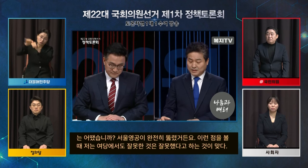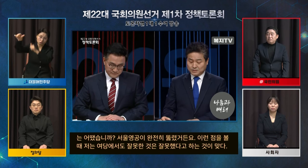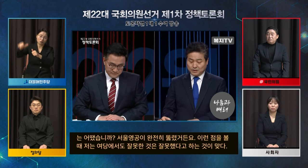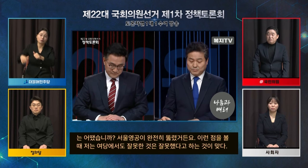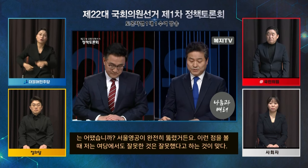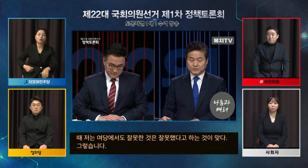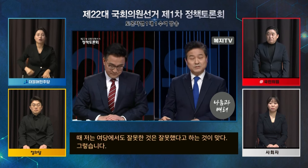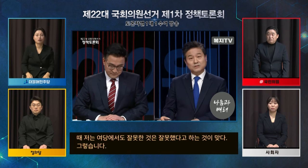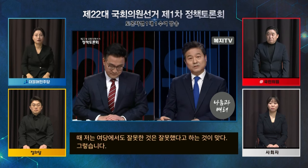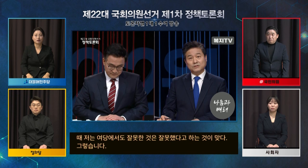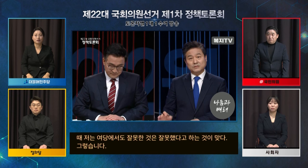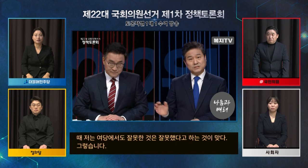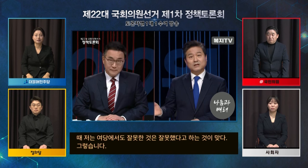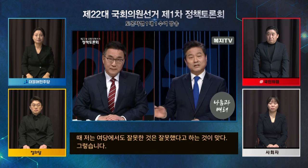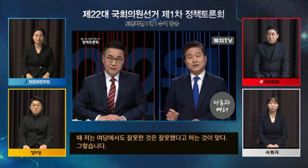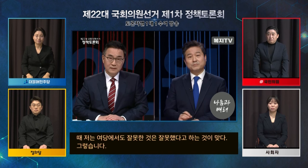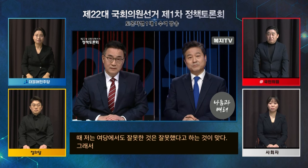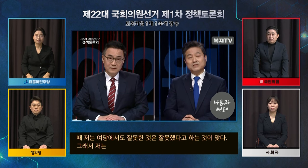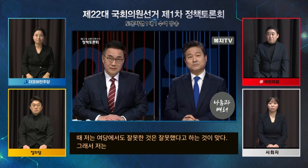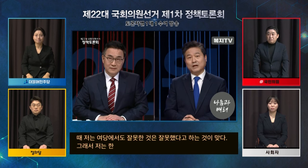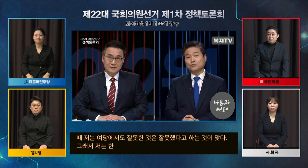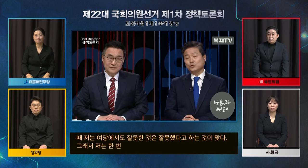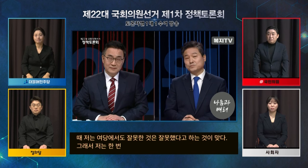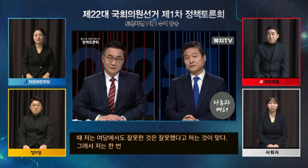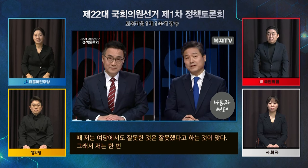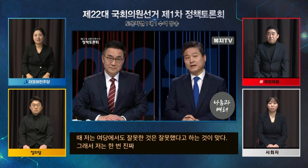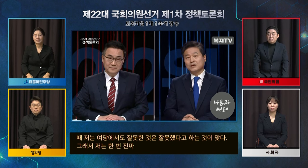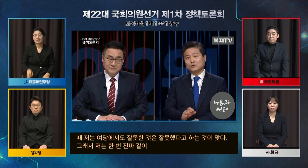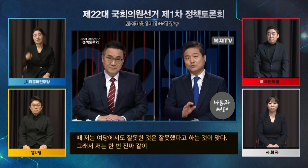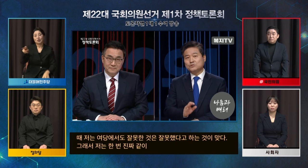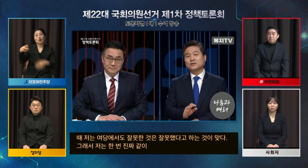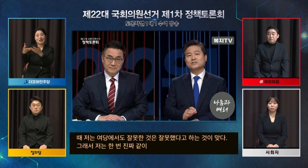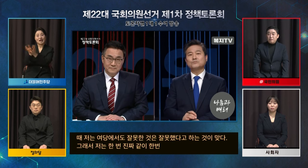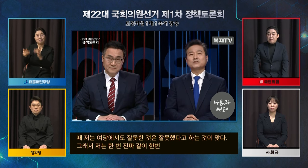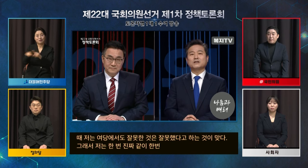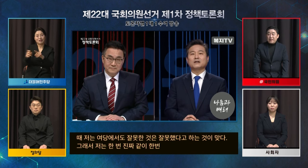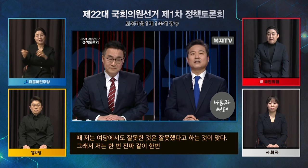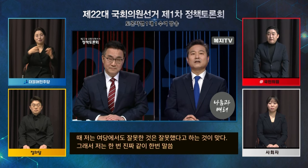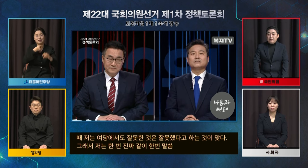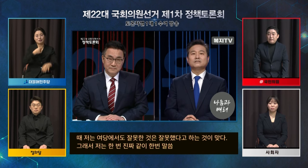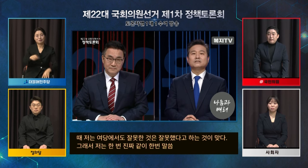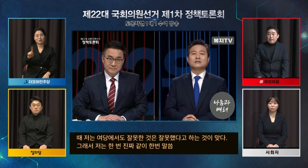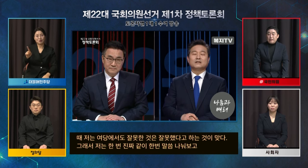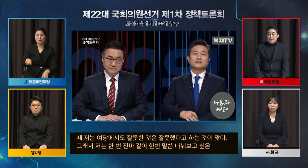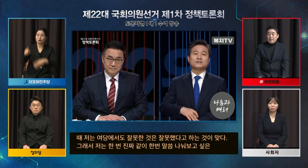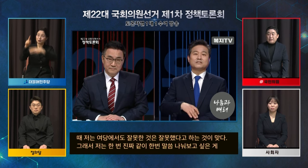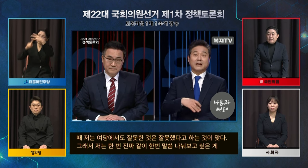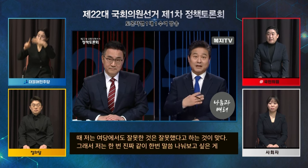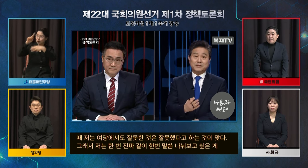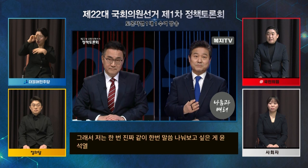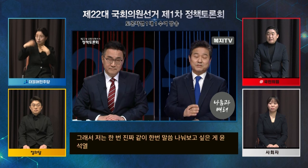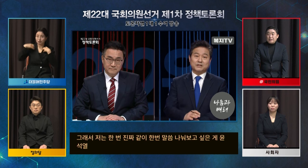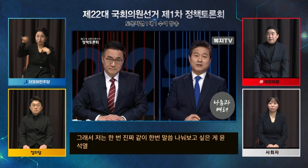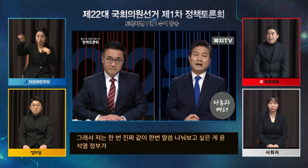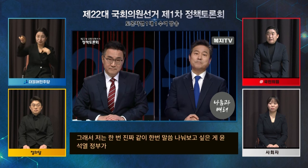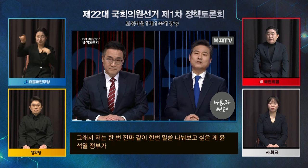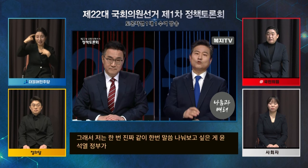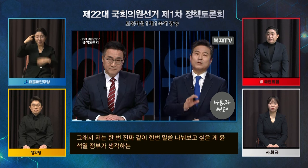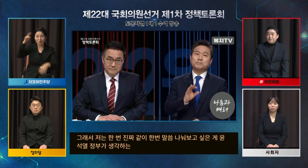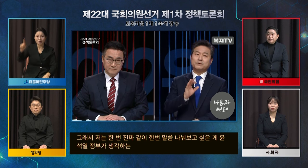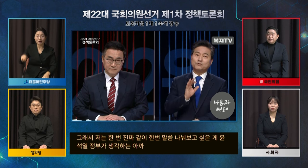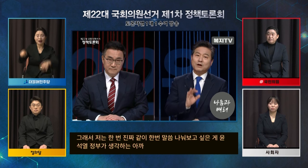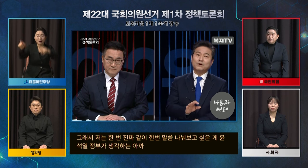저는 한번 진짜 같이 한번 말씀 나눠보고 싶은 게 윤석열 정부가 생각하는 그런 아까 말씀드렸잖아요.